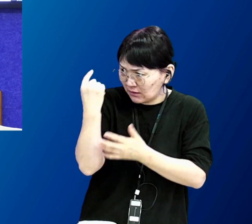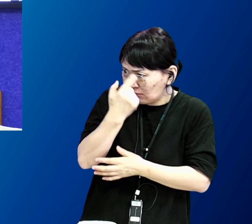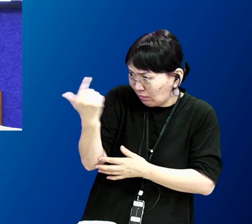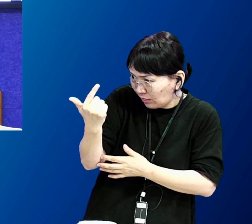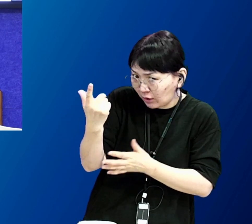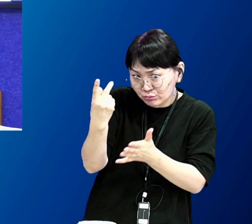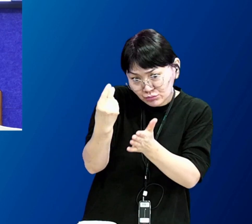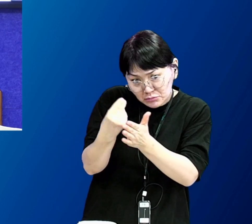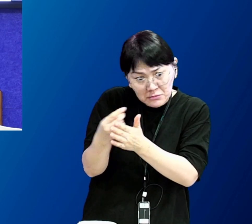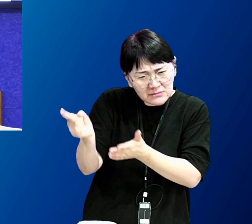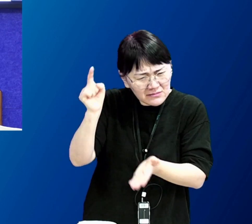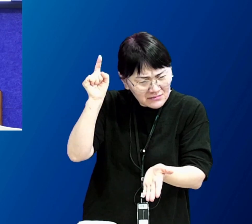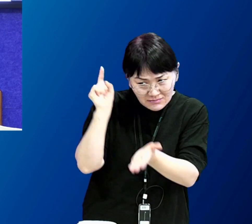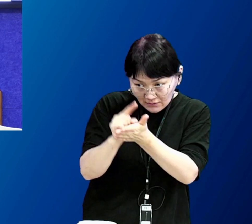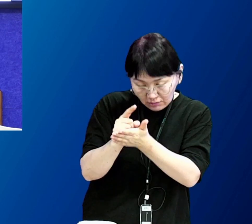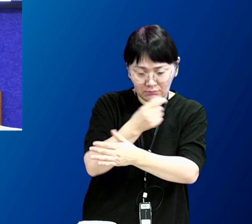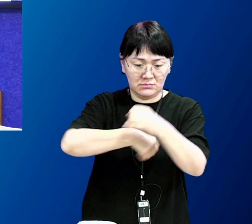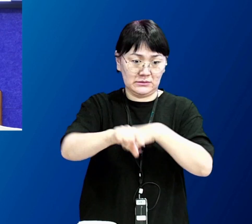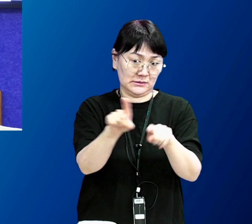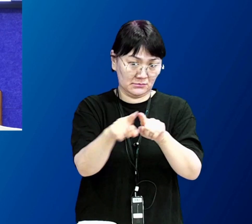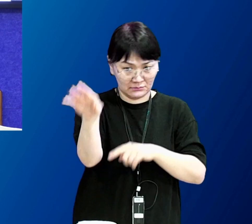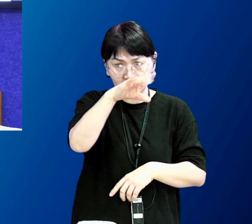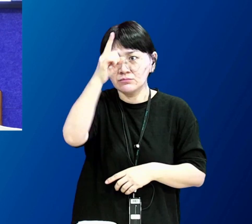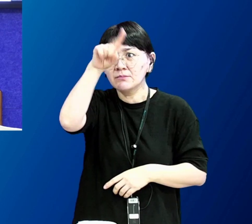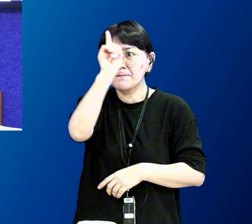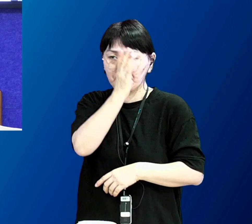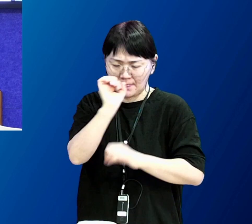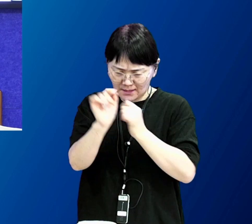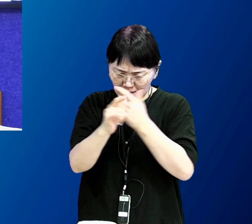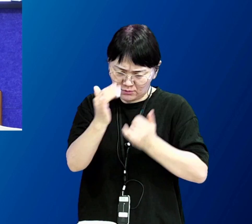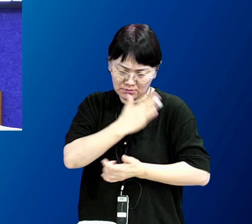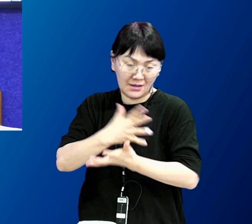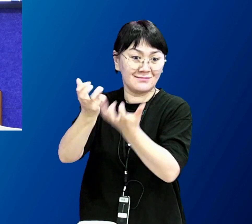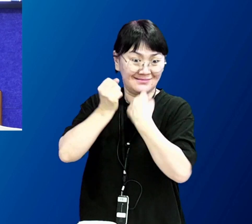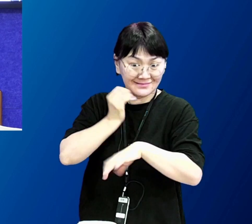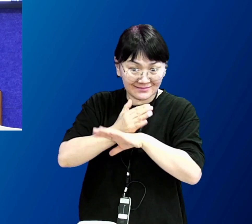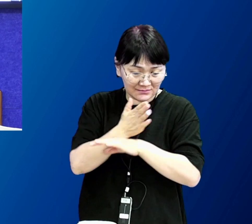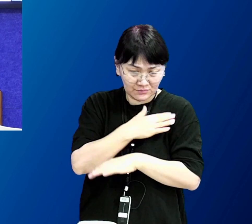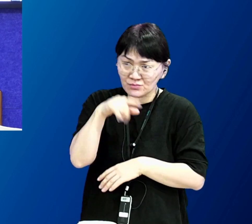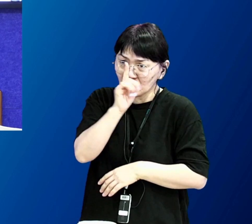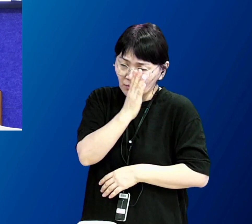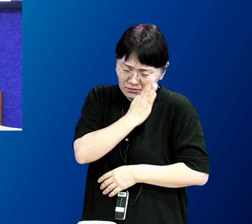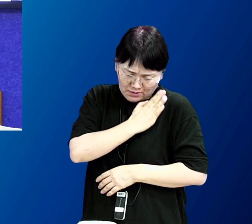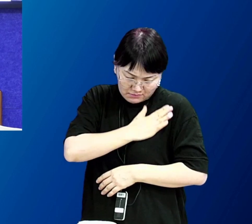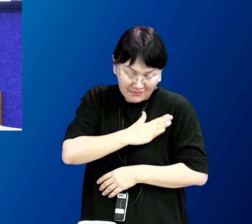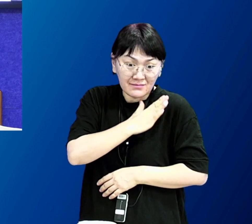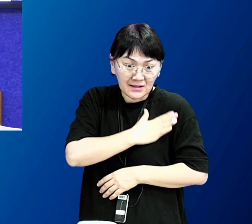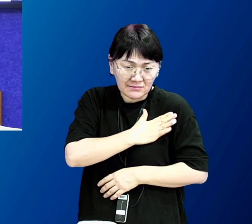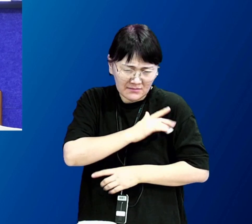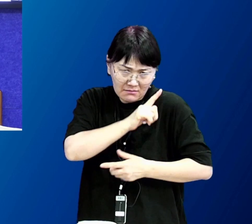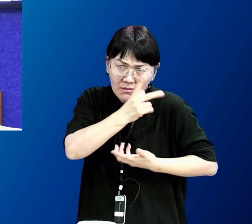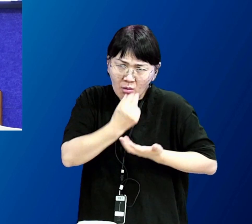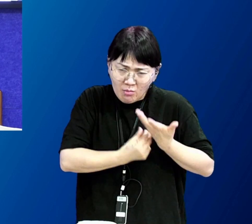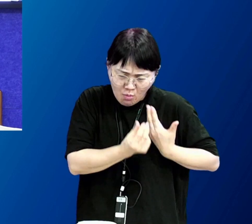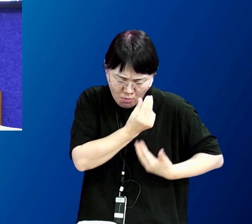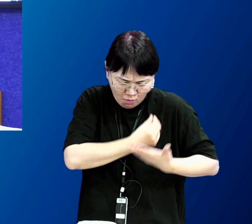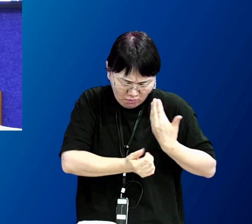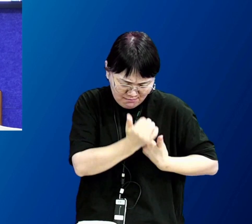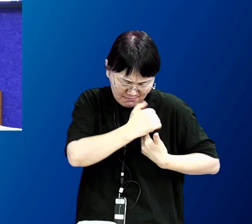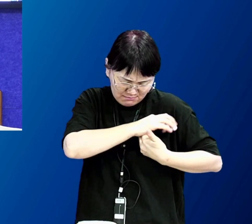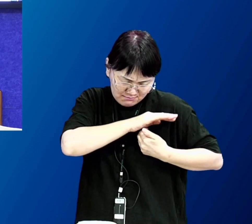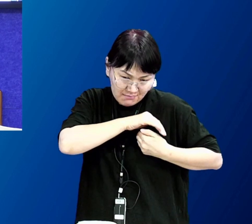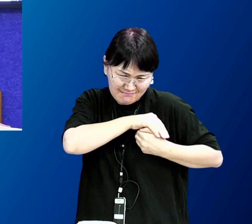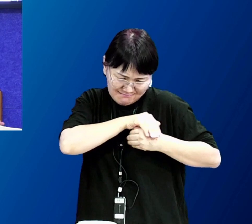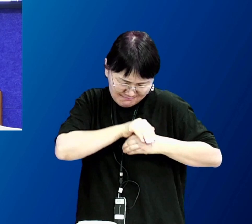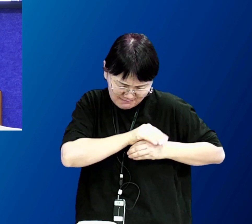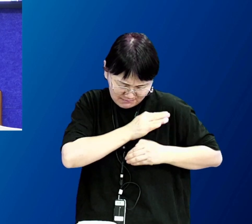эзний тэр агуу хайрыг авсан хүн эзнийг хайрлах тэр хайраа хадгалж тэр